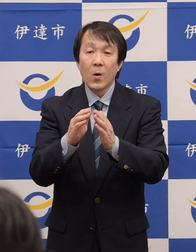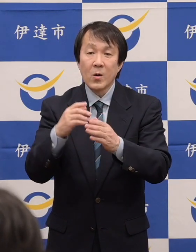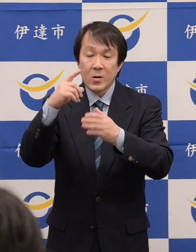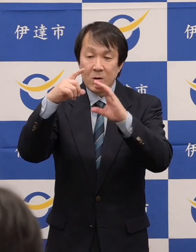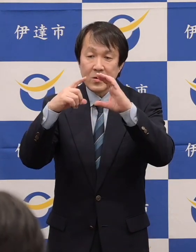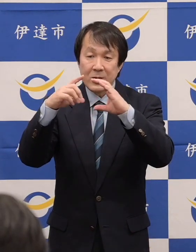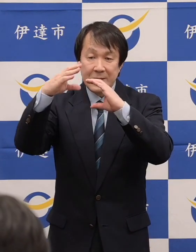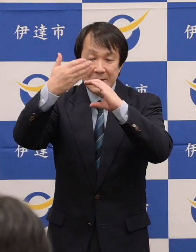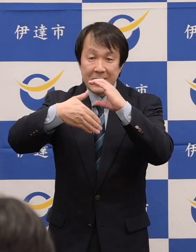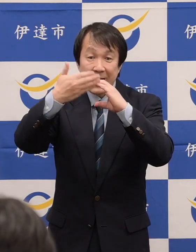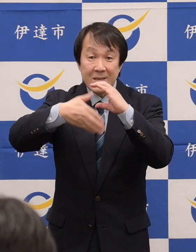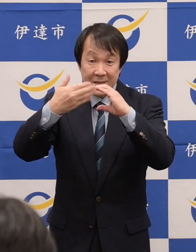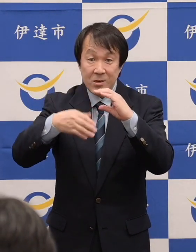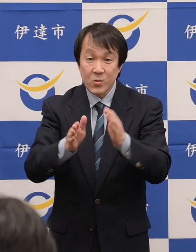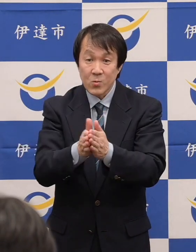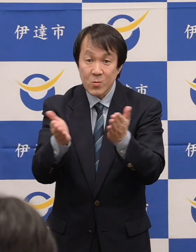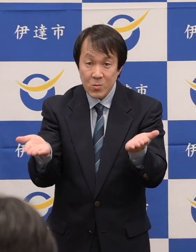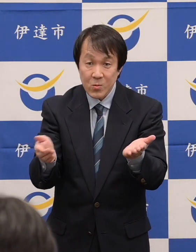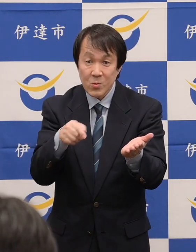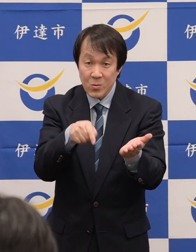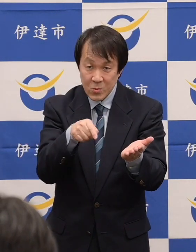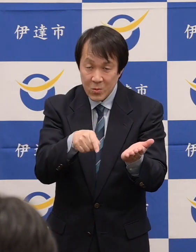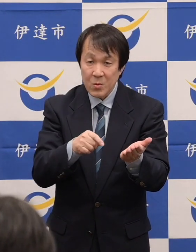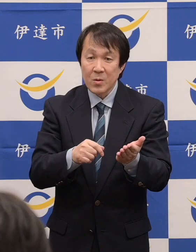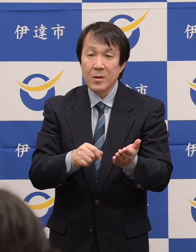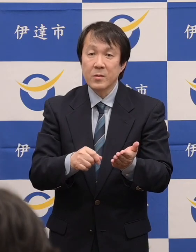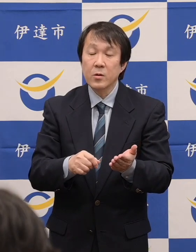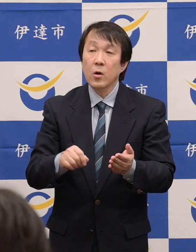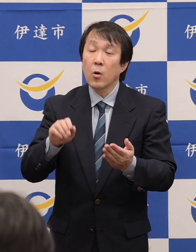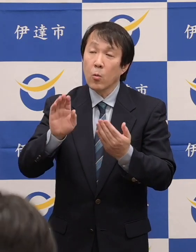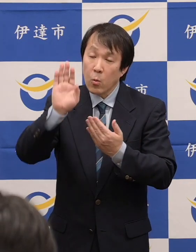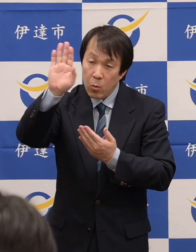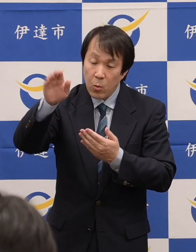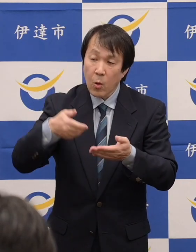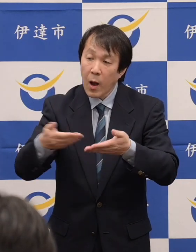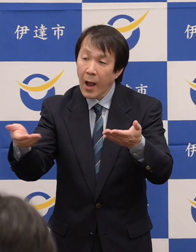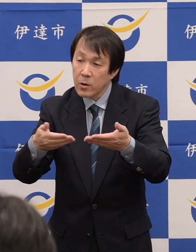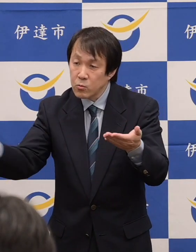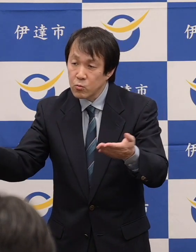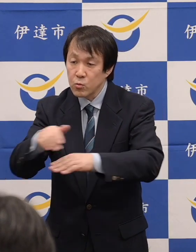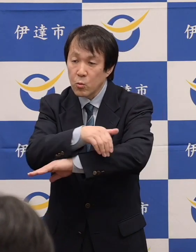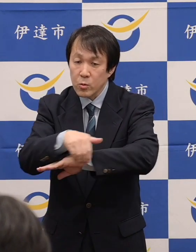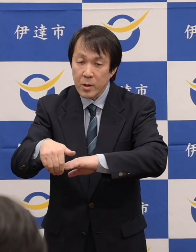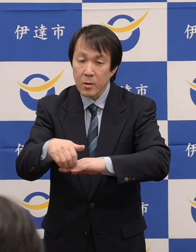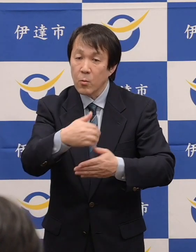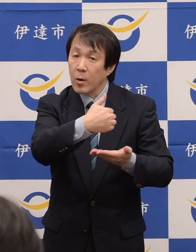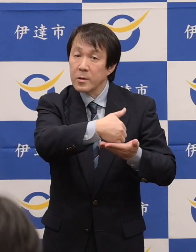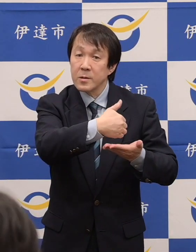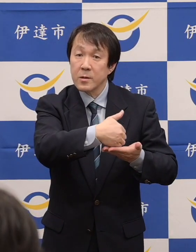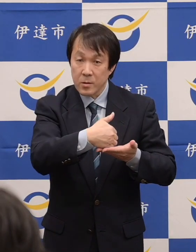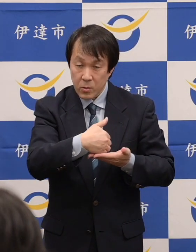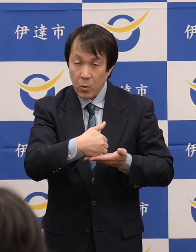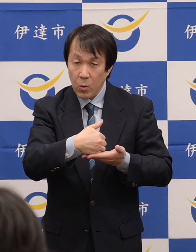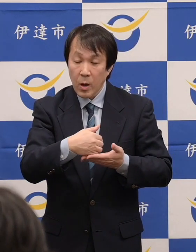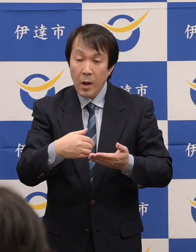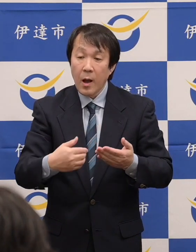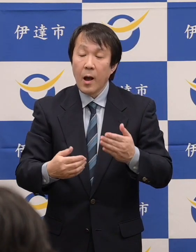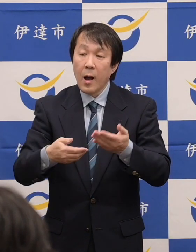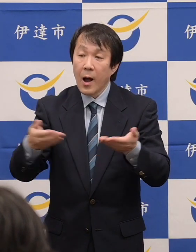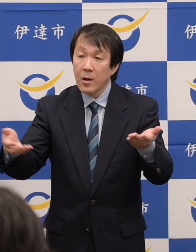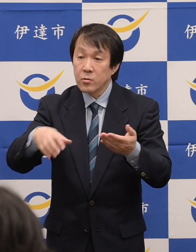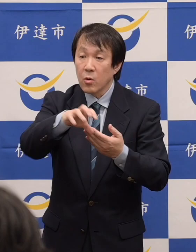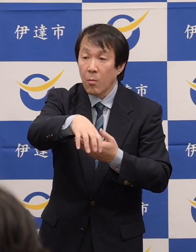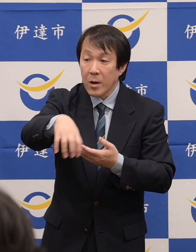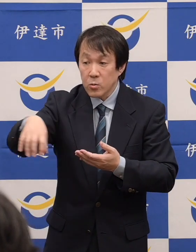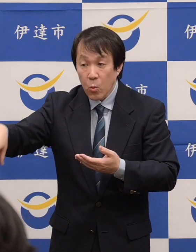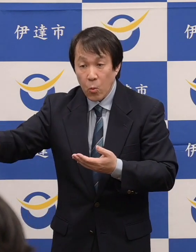の件で、 はい、 あのこのページから4のところに配置するとあるんですが、その下配布場所とも書いてあって、これ